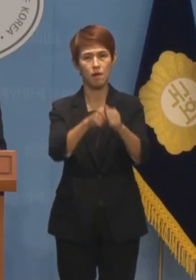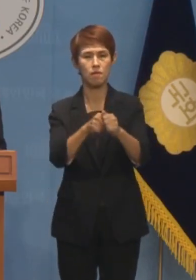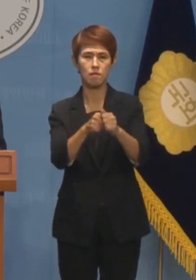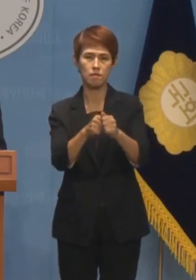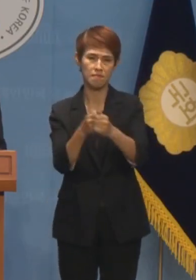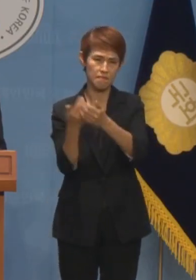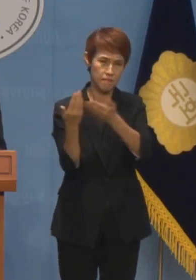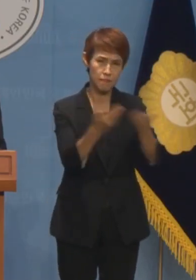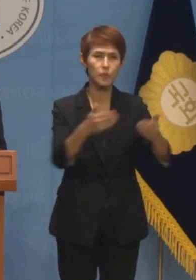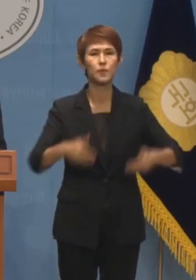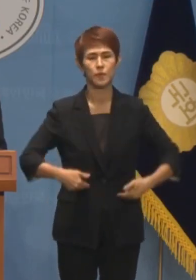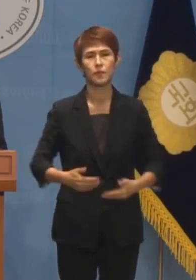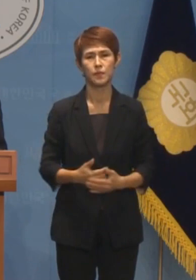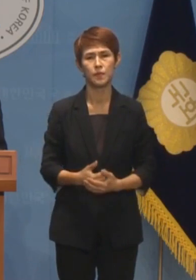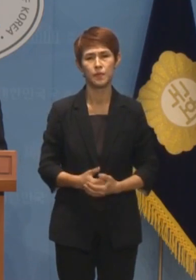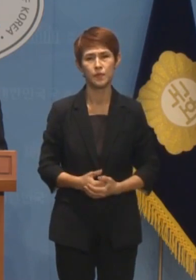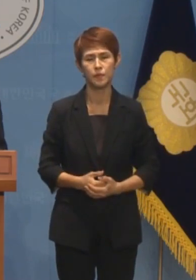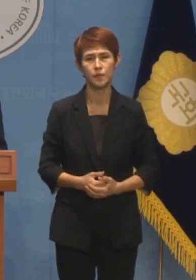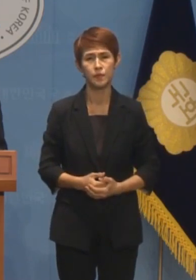합니다.